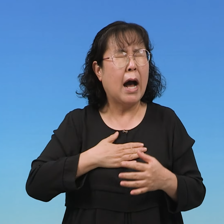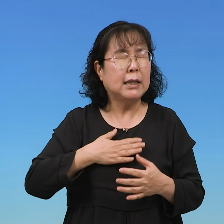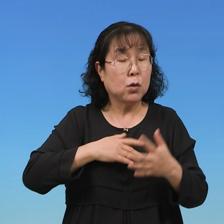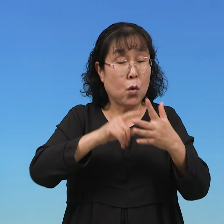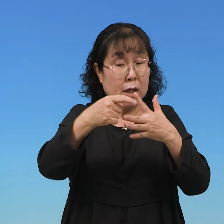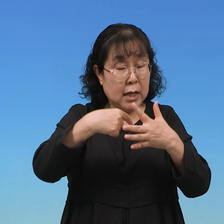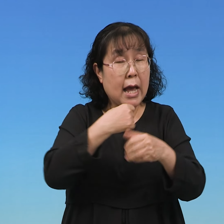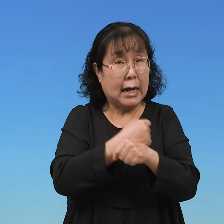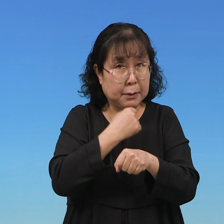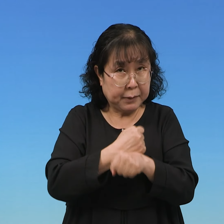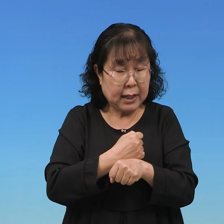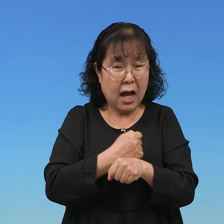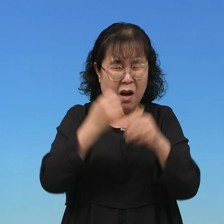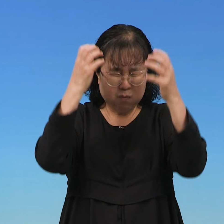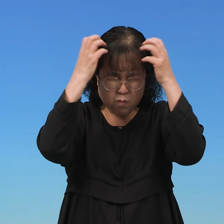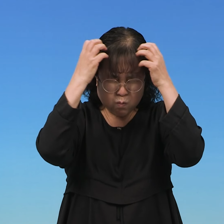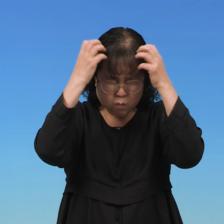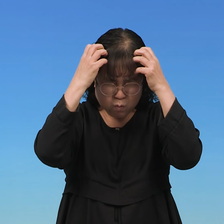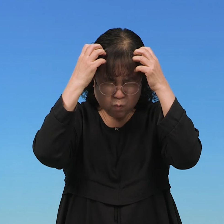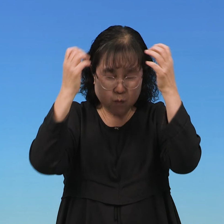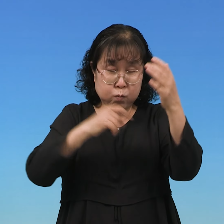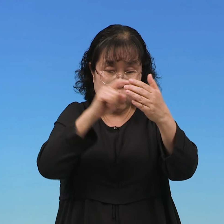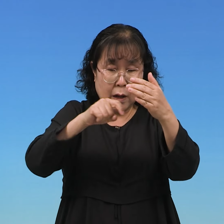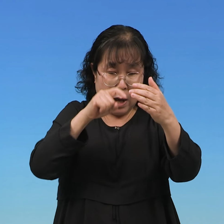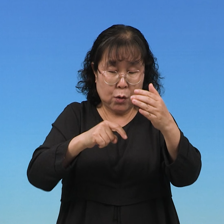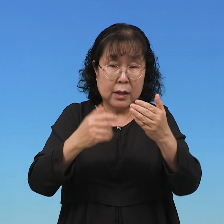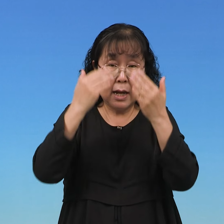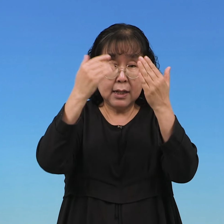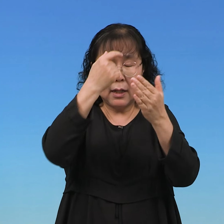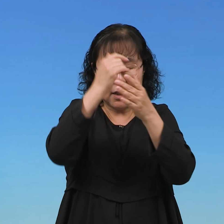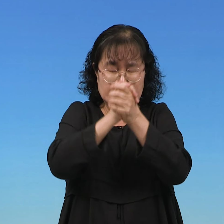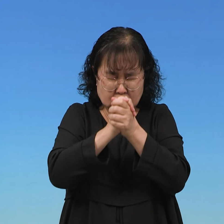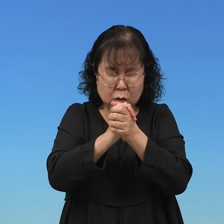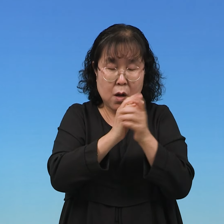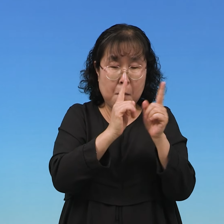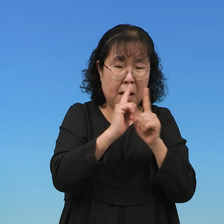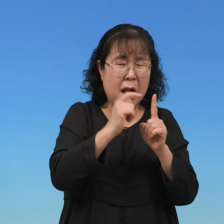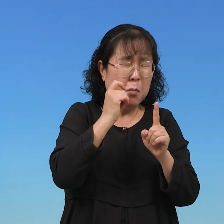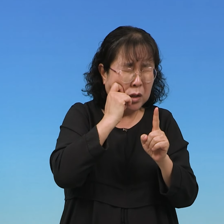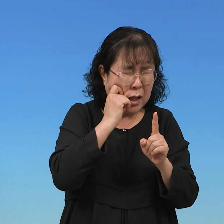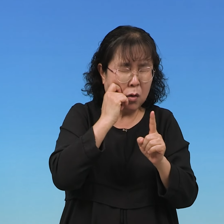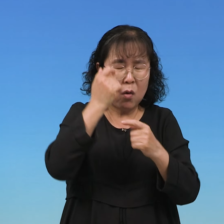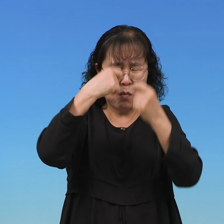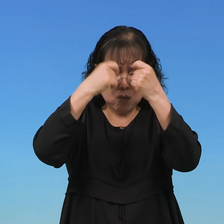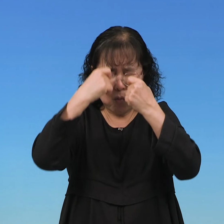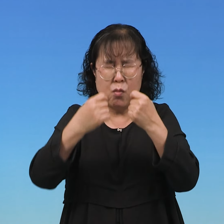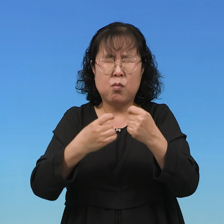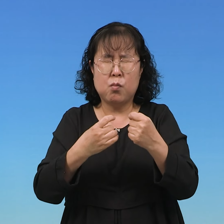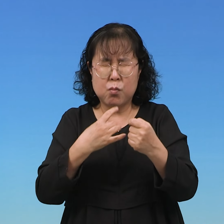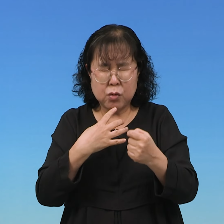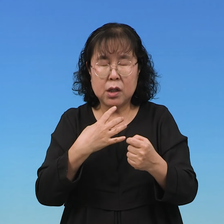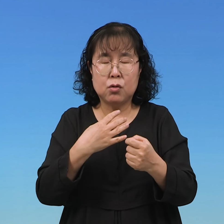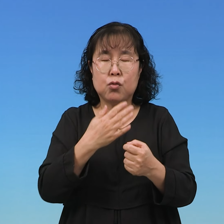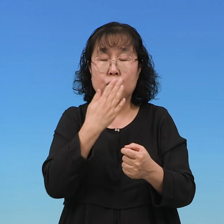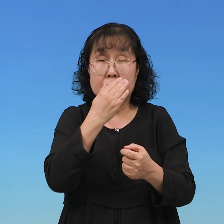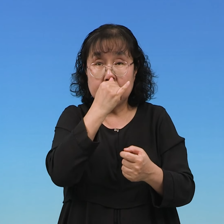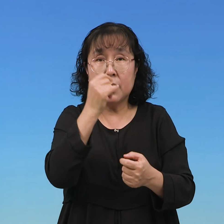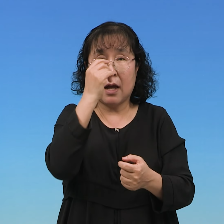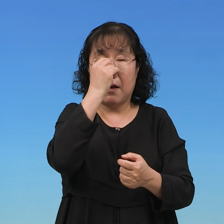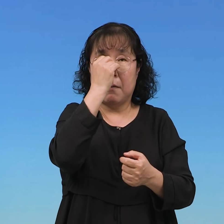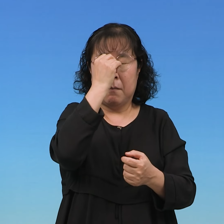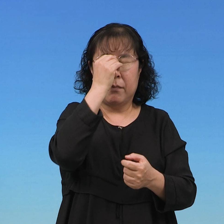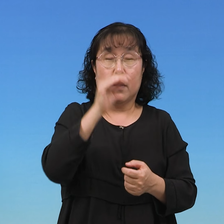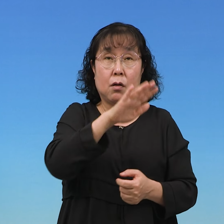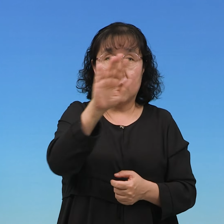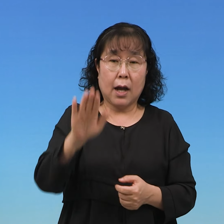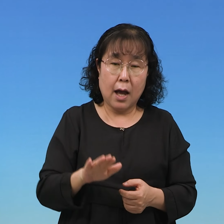헤아리십니다. 고난 가운데 드리는 기도는 말보다도 눈물일 때가 있습니다. 성탄을 맞으며 우리가 다시 노래할 수 있는